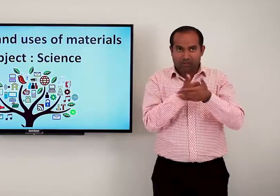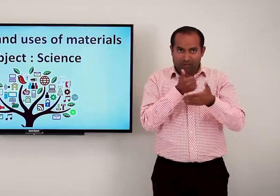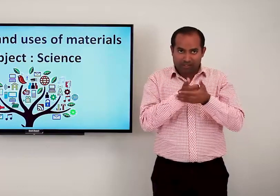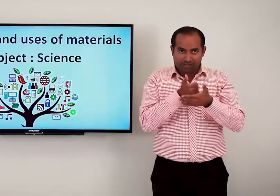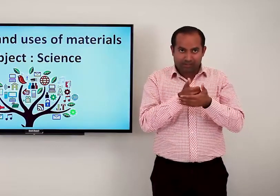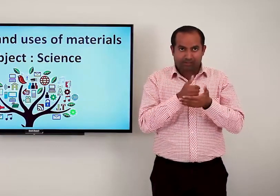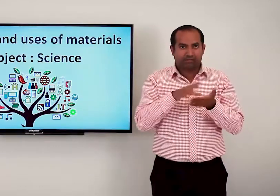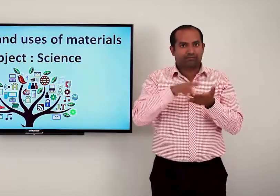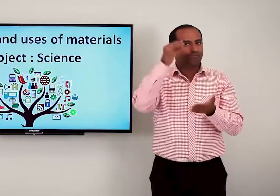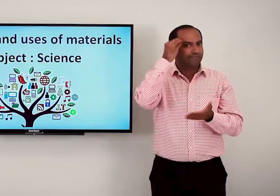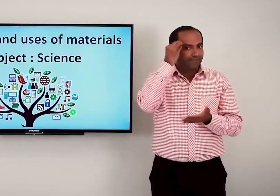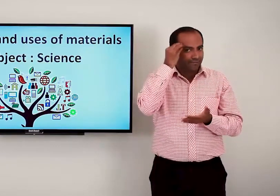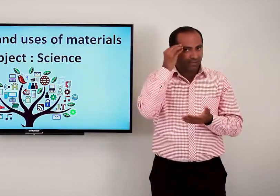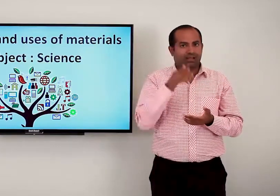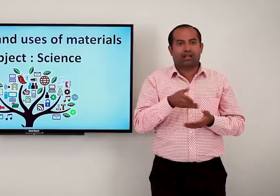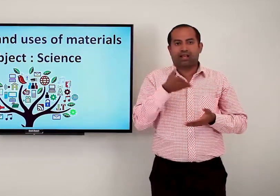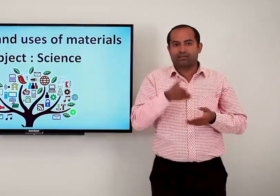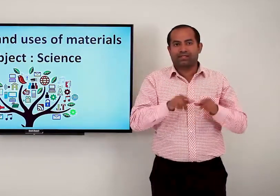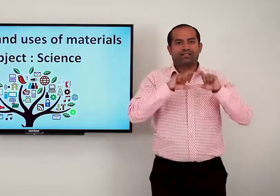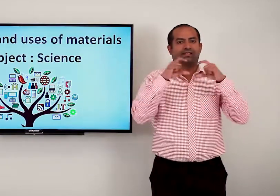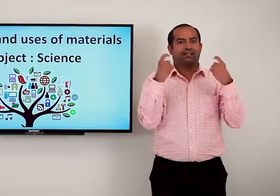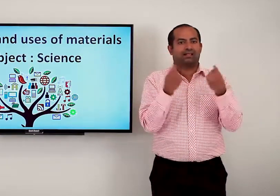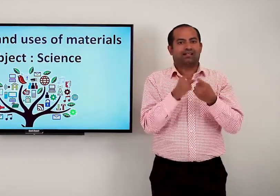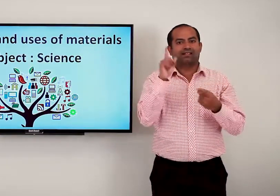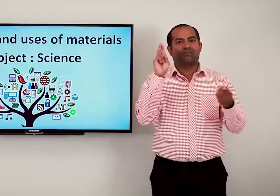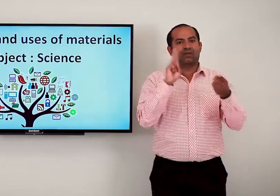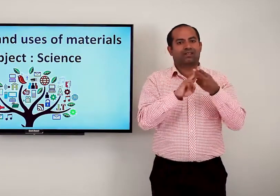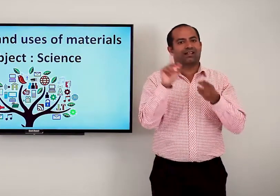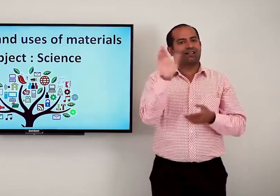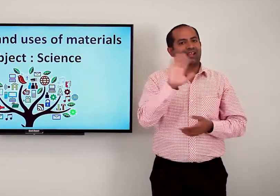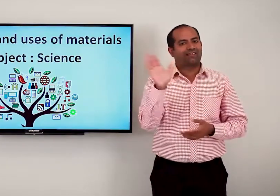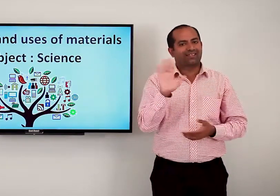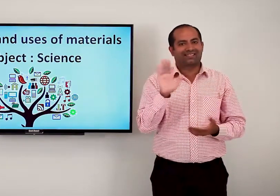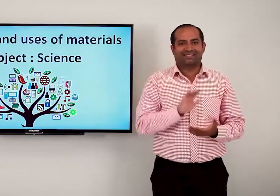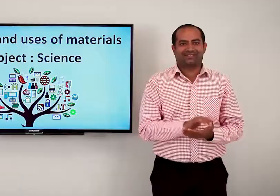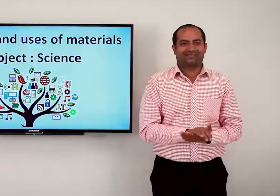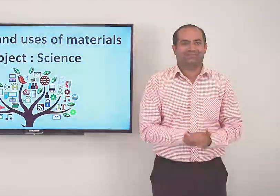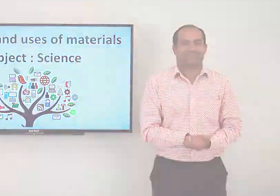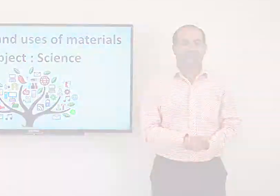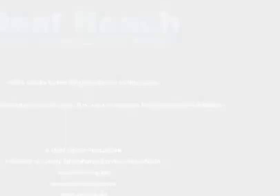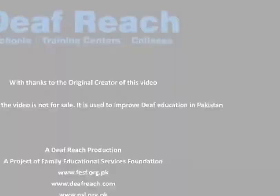मिलते हैं अगली क्लास में। अल्लाह हाफिज़।